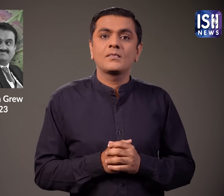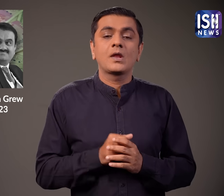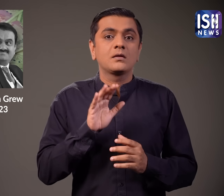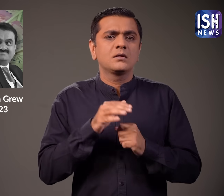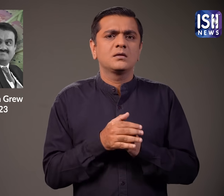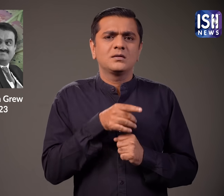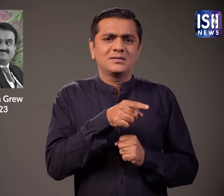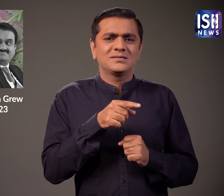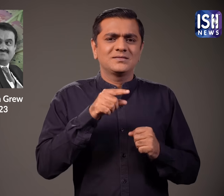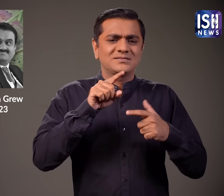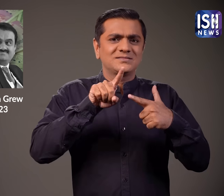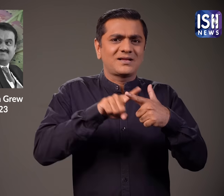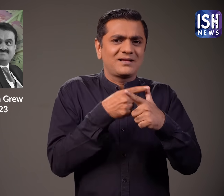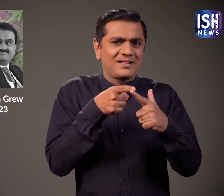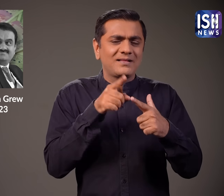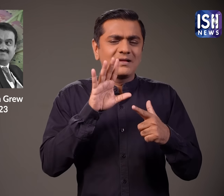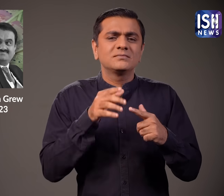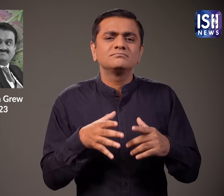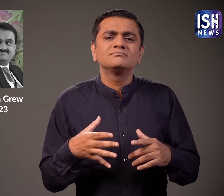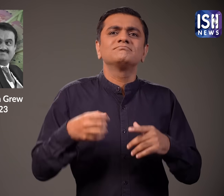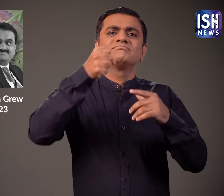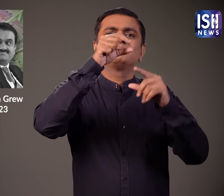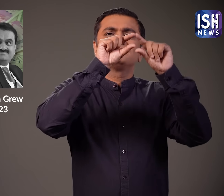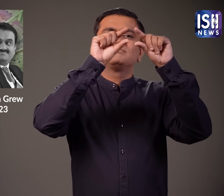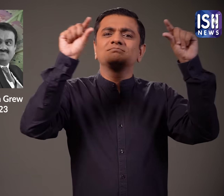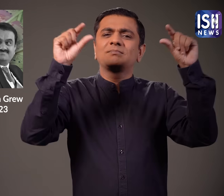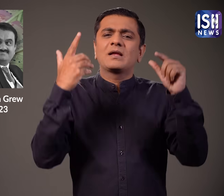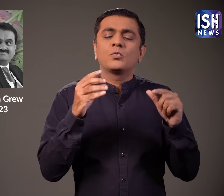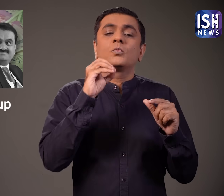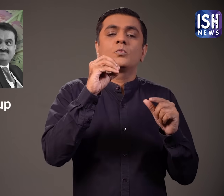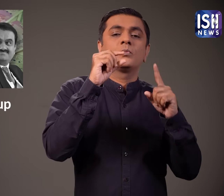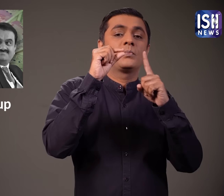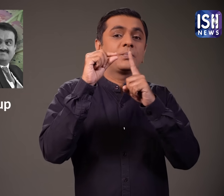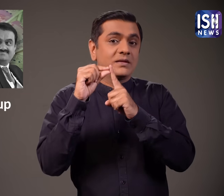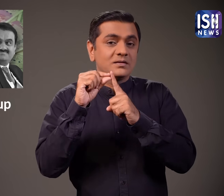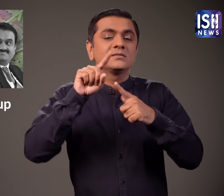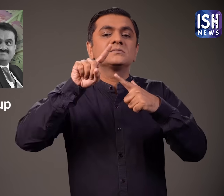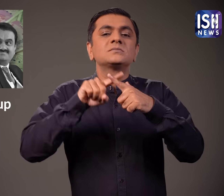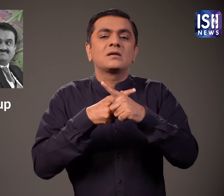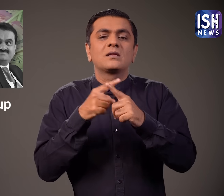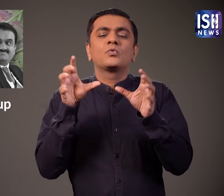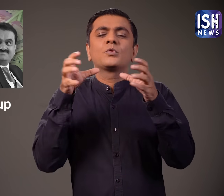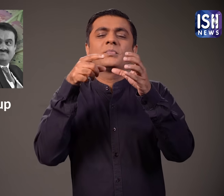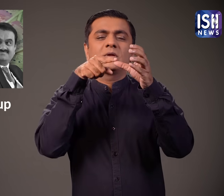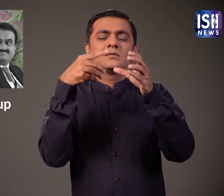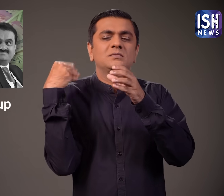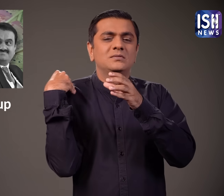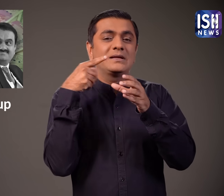सावित्री ओपी जिंदाल समुह की अध्यक्ष है जिनकी सापना उनके उद्योगपती और व्यवसाई